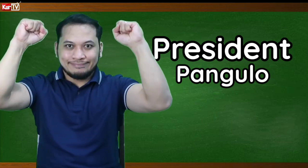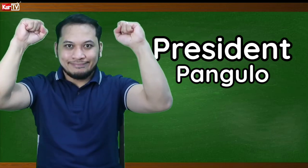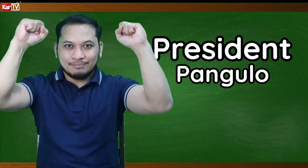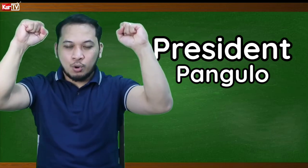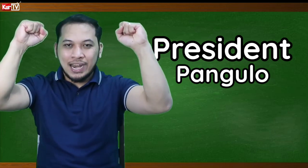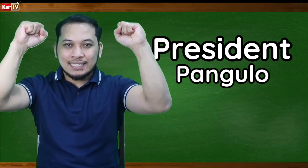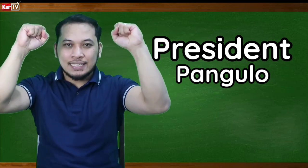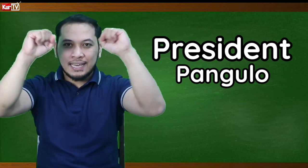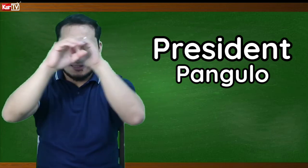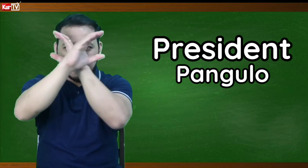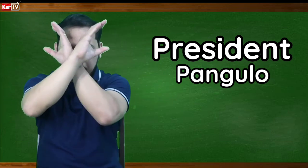President.